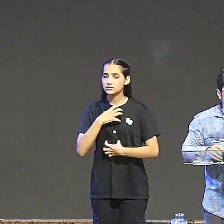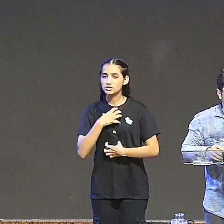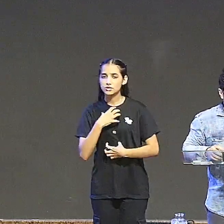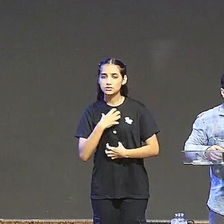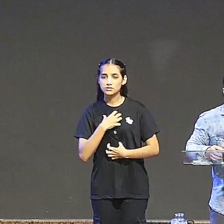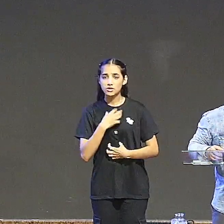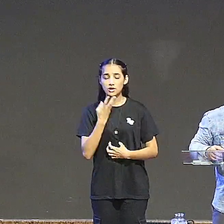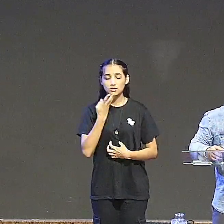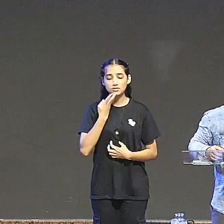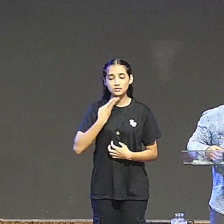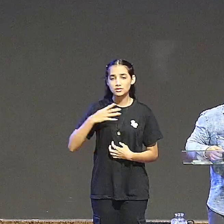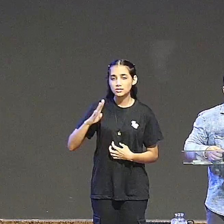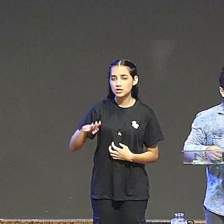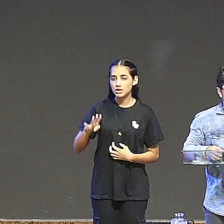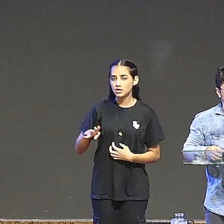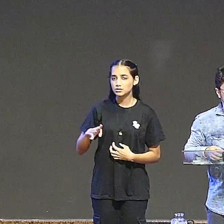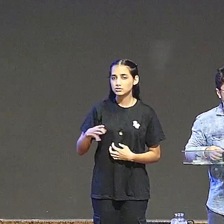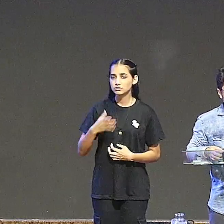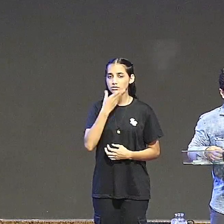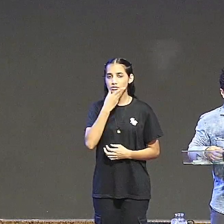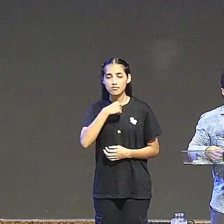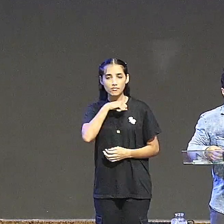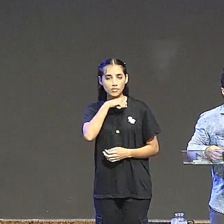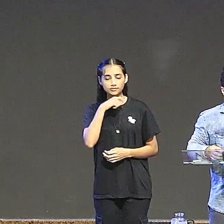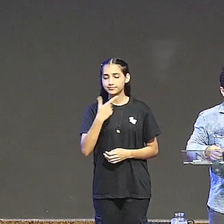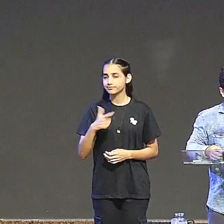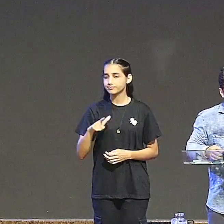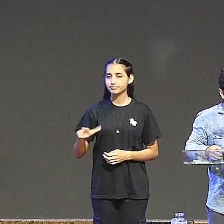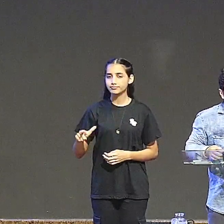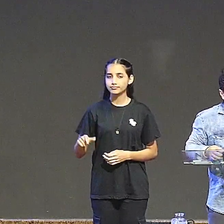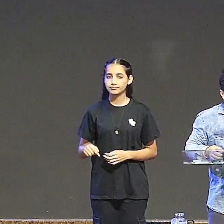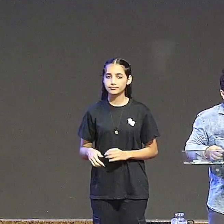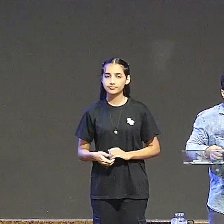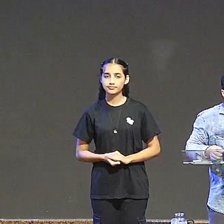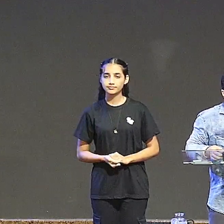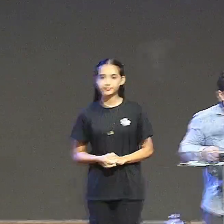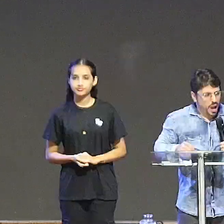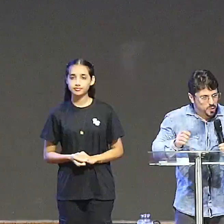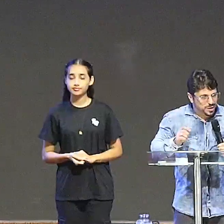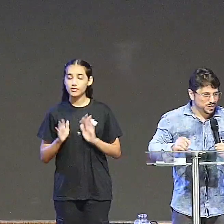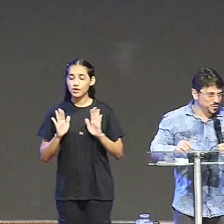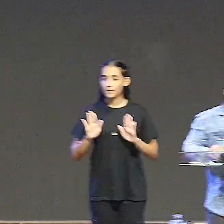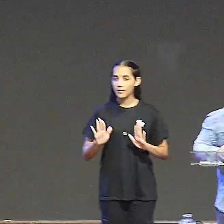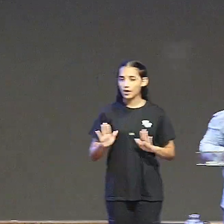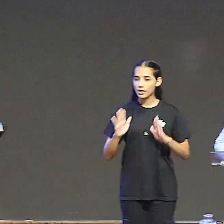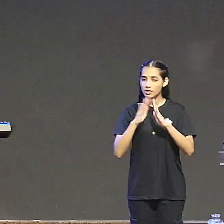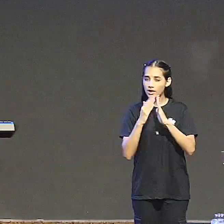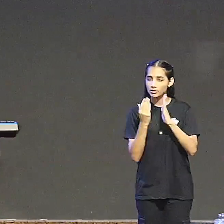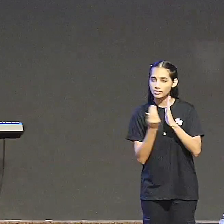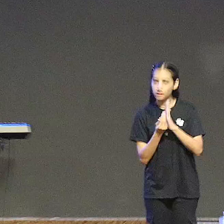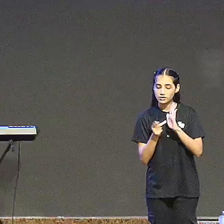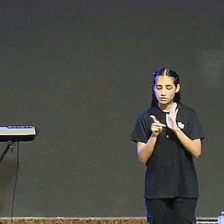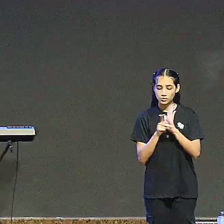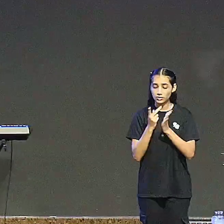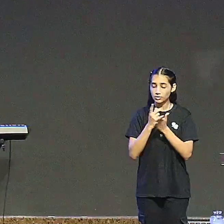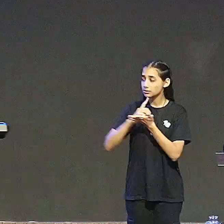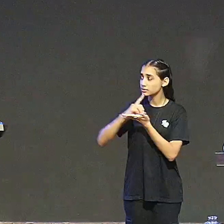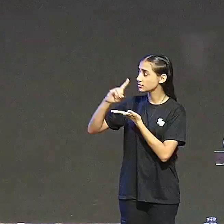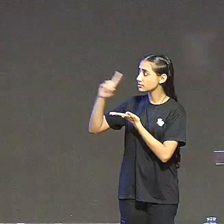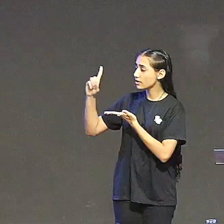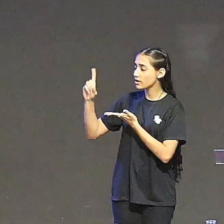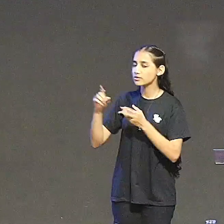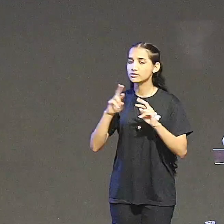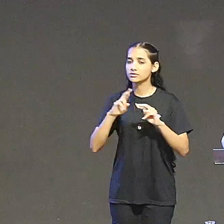pai entretanto meus irmãos na igreja de Jesus a coisa é diferente sabe por